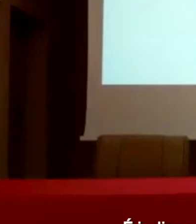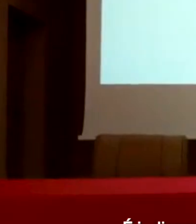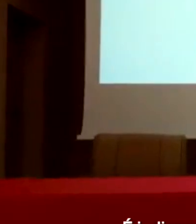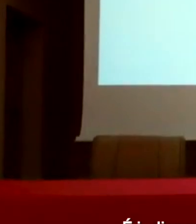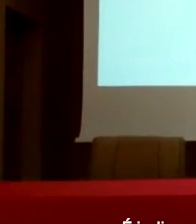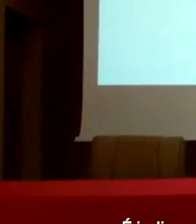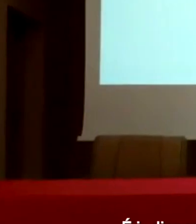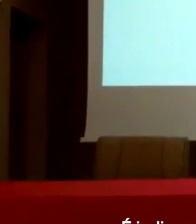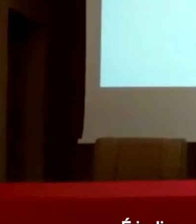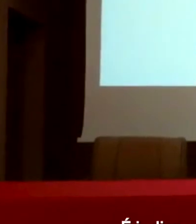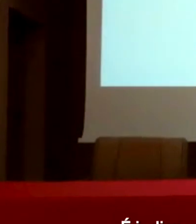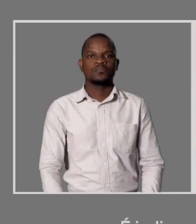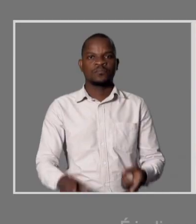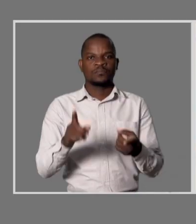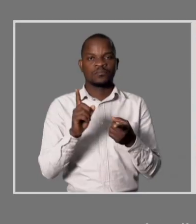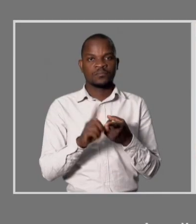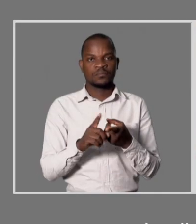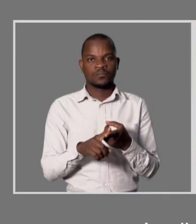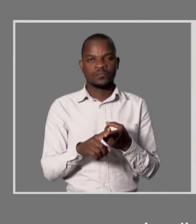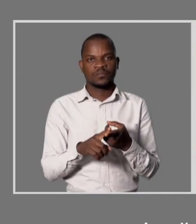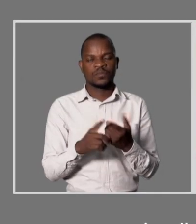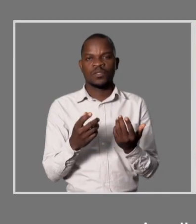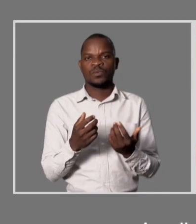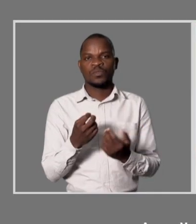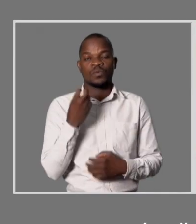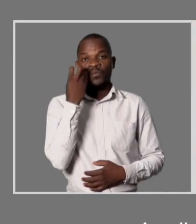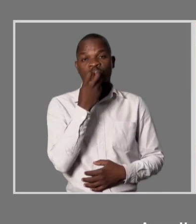soluções para assuntos do seu interesse. A melhor forma